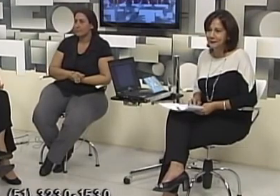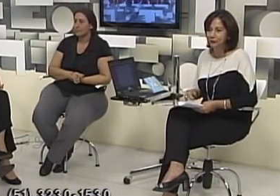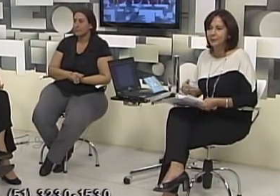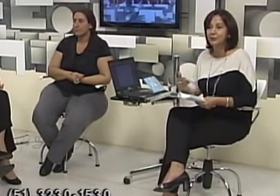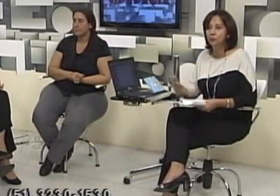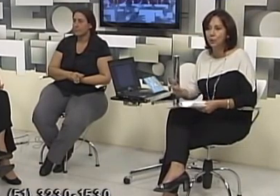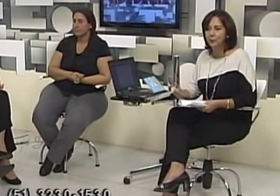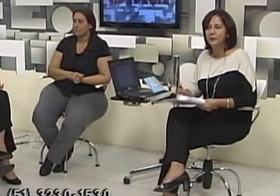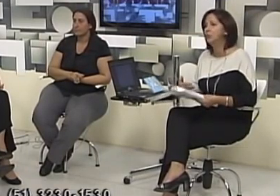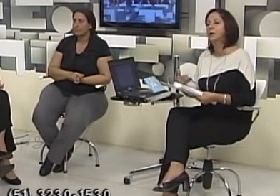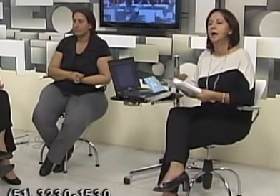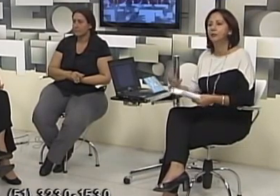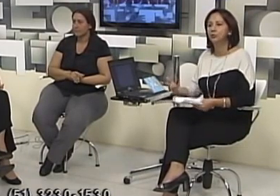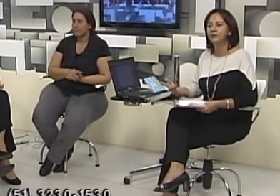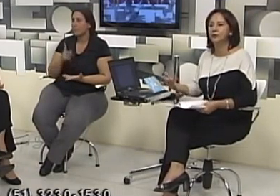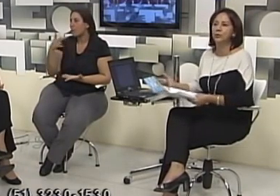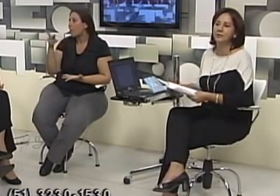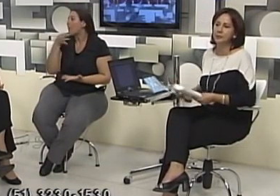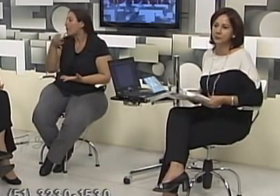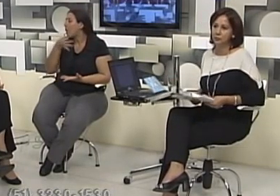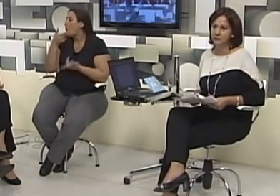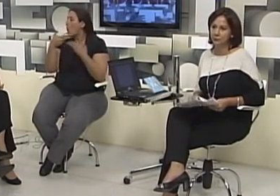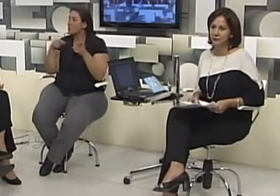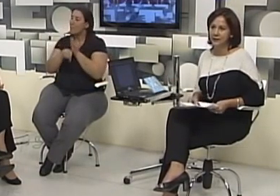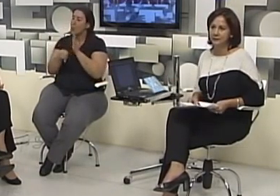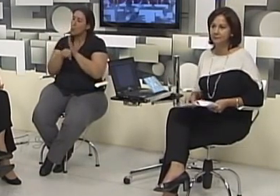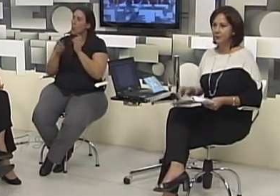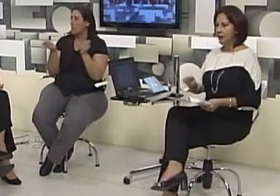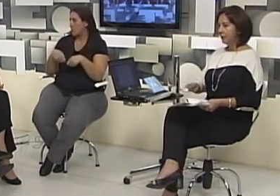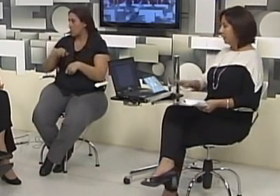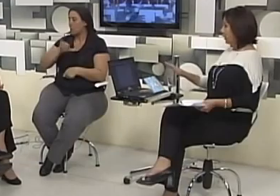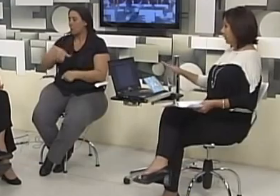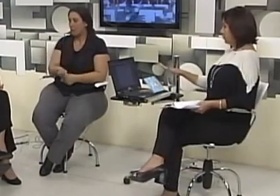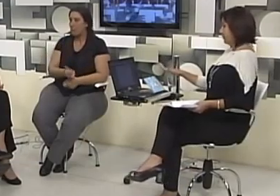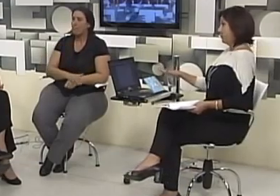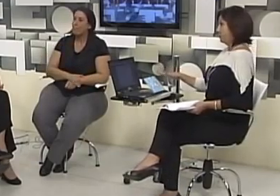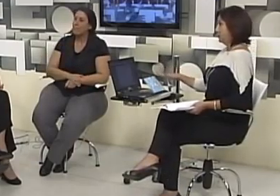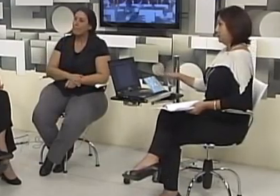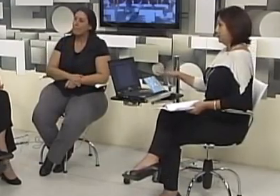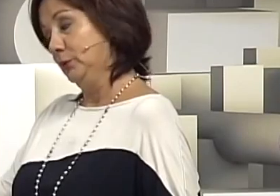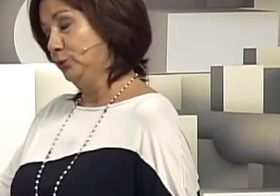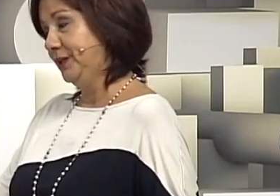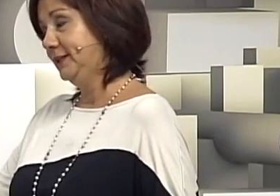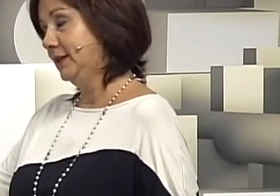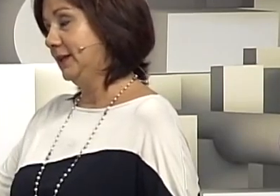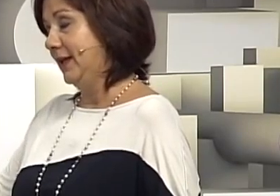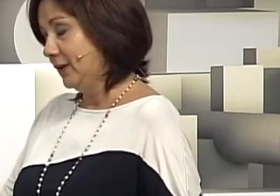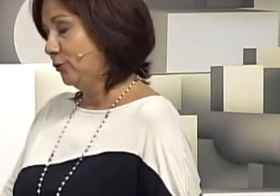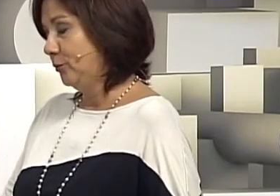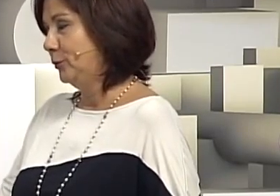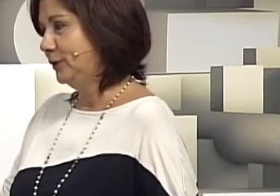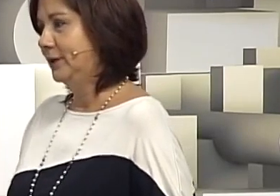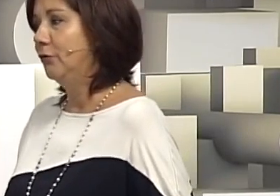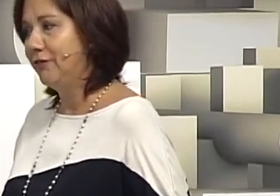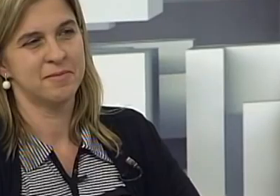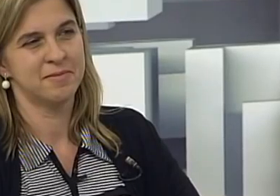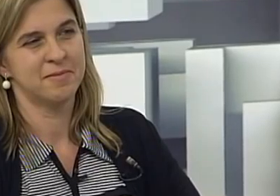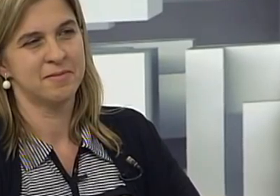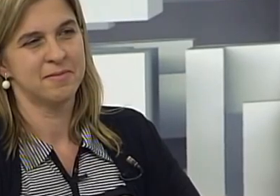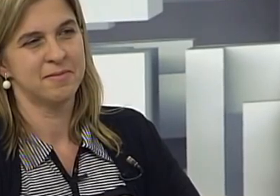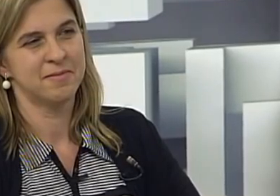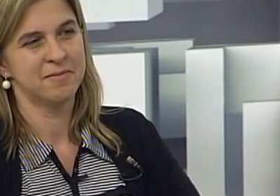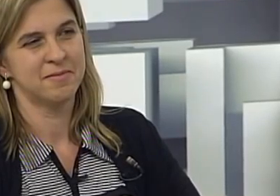seu telefonema, a sua opinião, as suas questões aqui para as nossas convidadas. Já veio pergunta pelo Twitter, né? Questões pelo Twitter, não